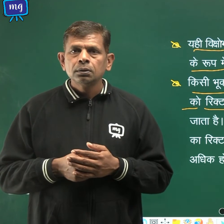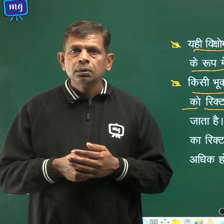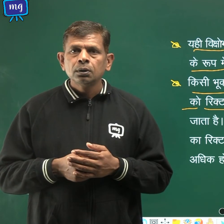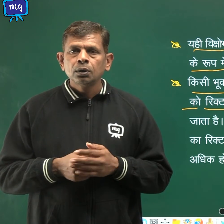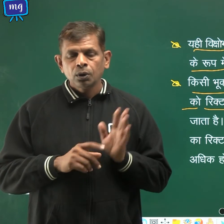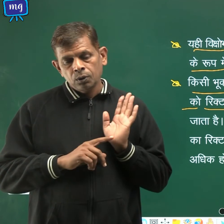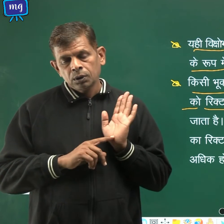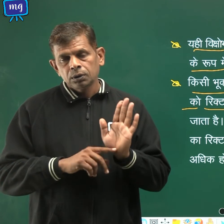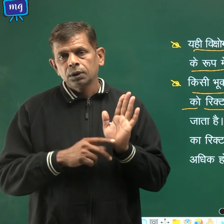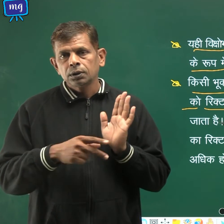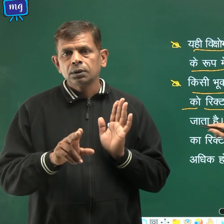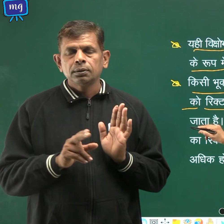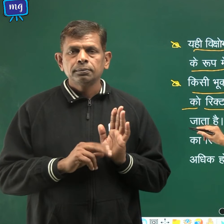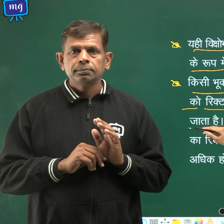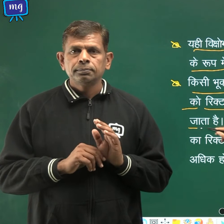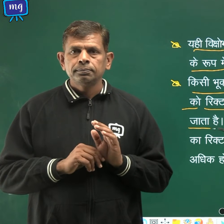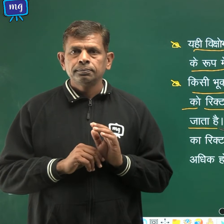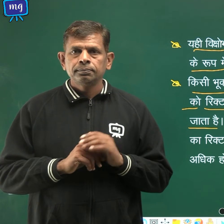व्यक्त किया जाता है।